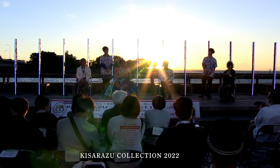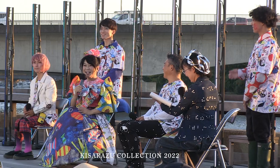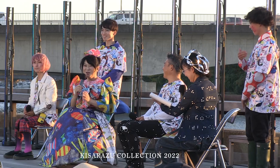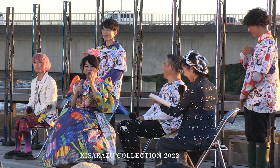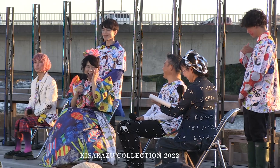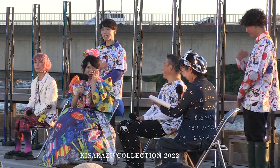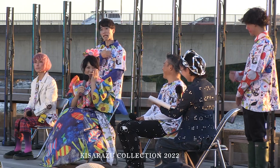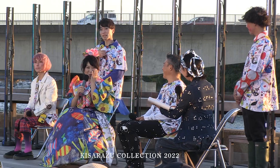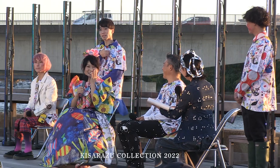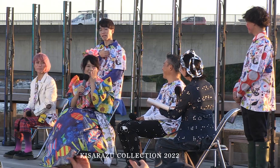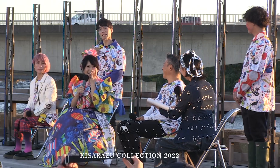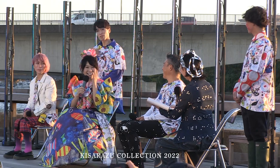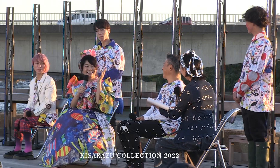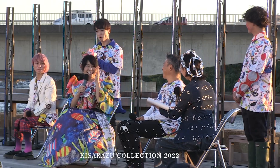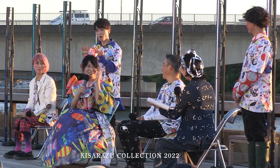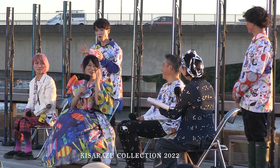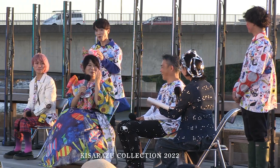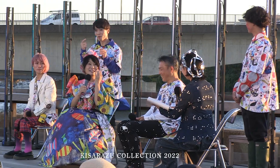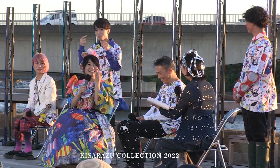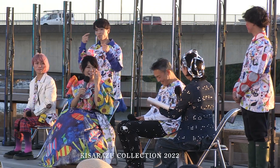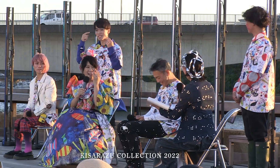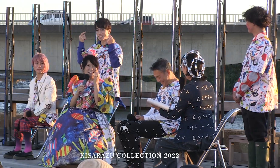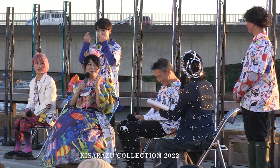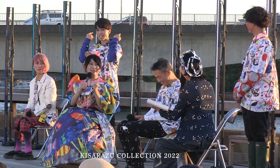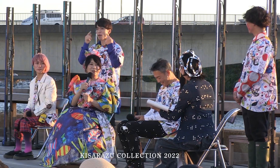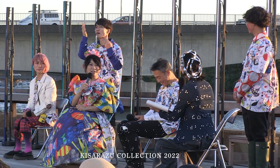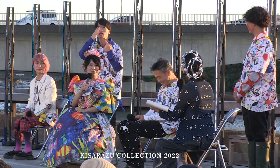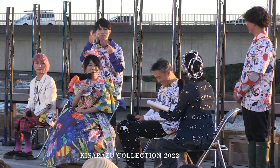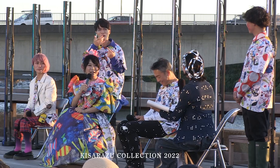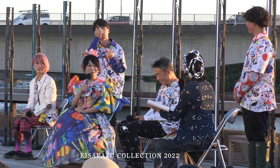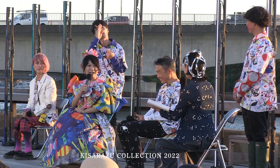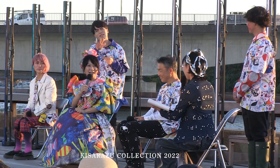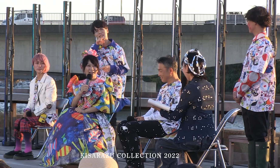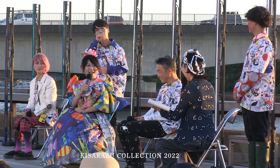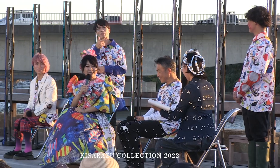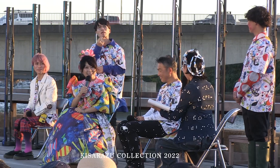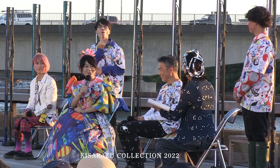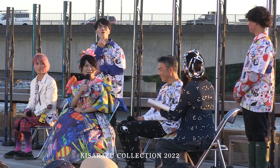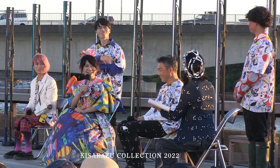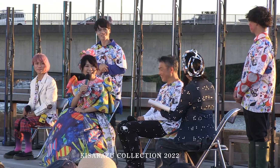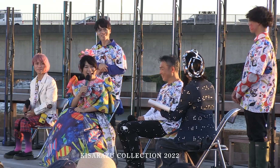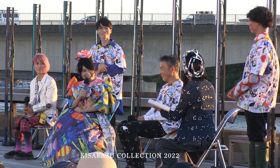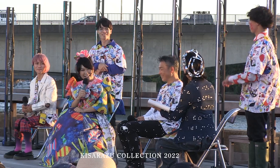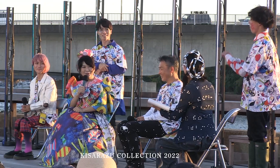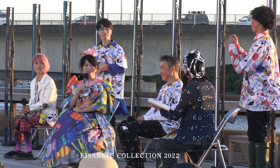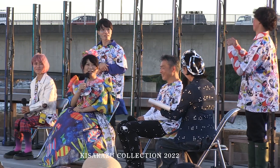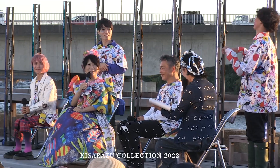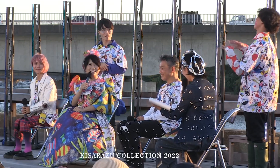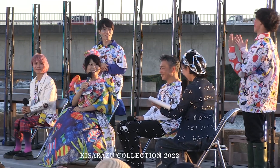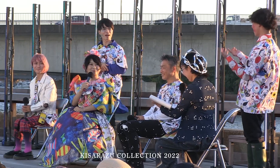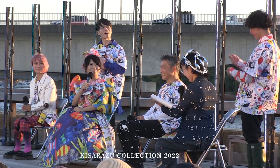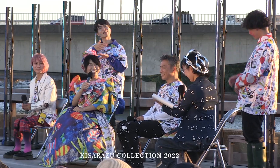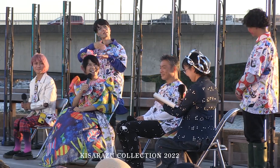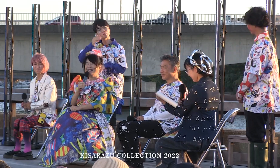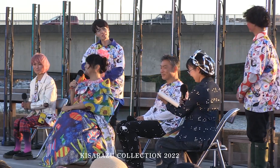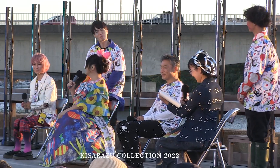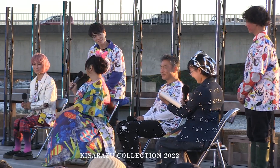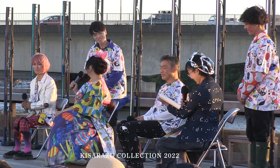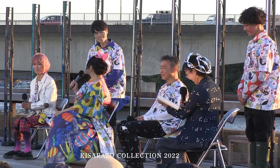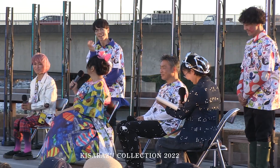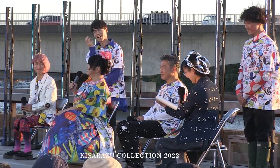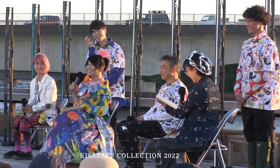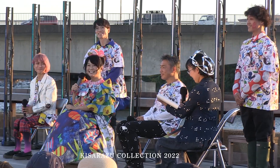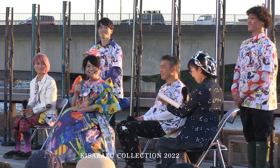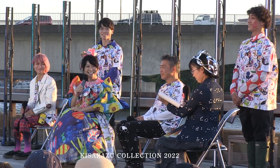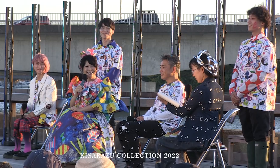。 台本無視みたいなんじゃなくてごめんなさいね、喋りたくてしょうがなく、 全く問題ありません。 ありがとうございます。